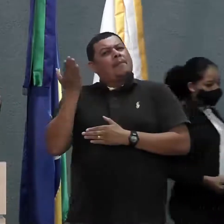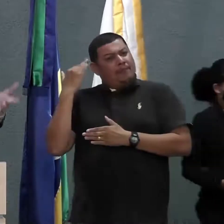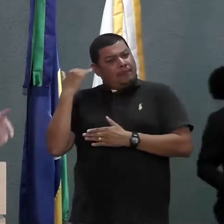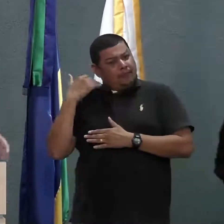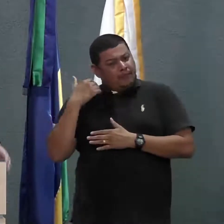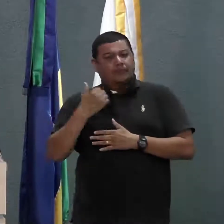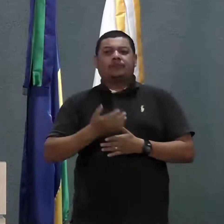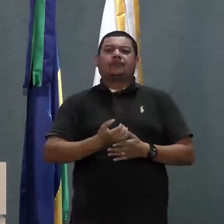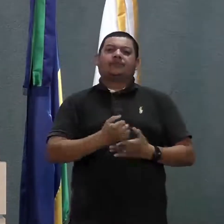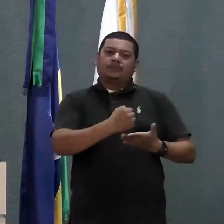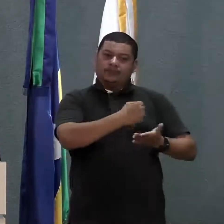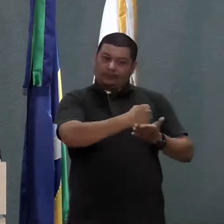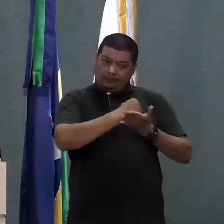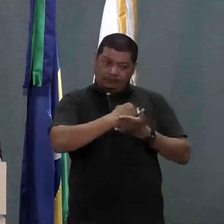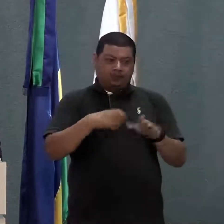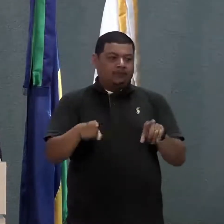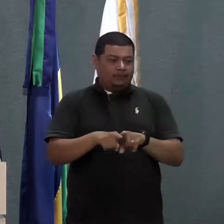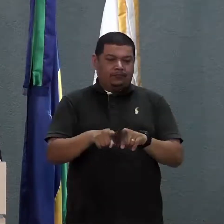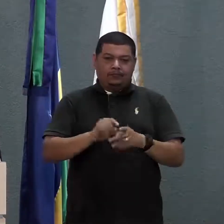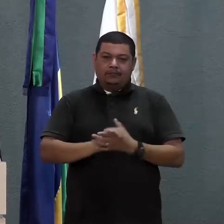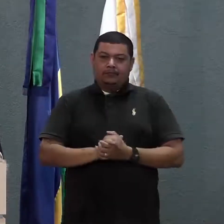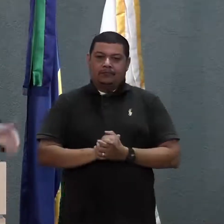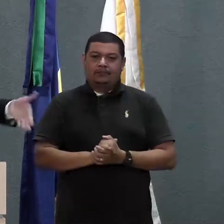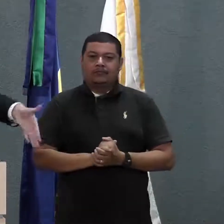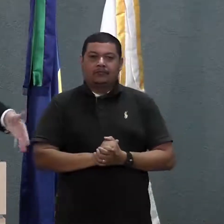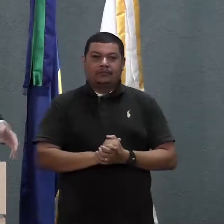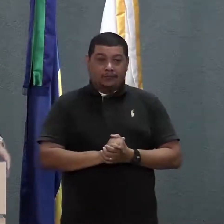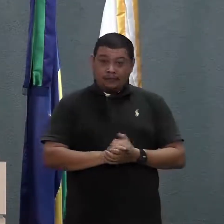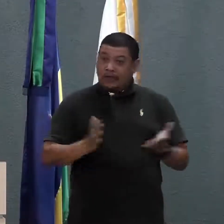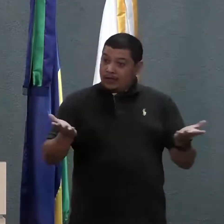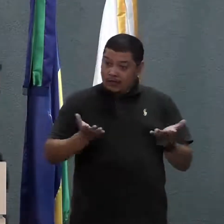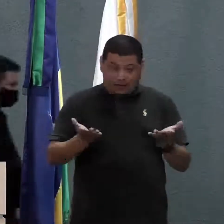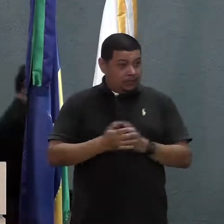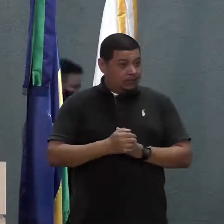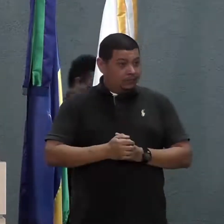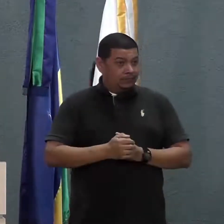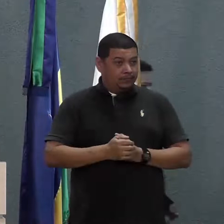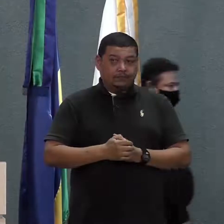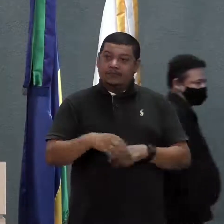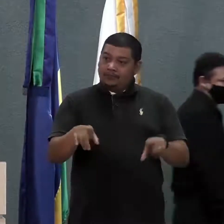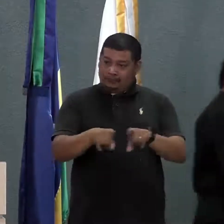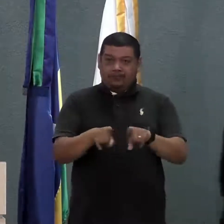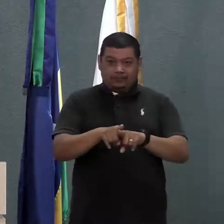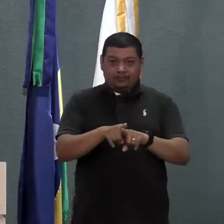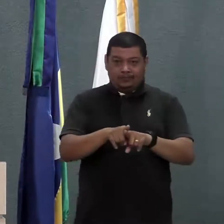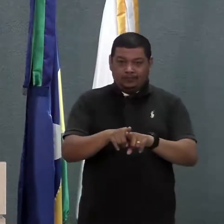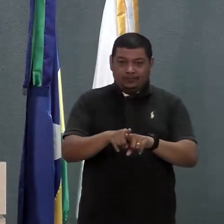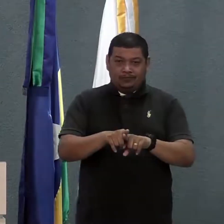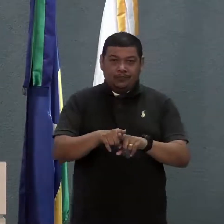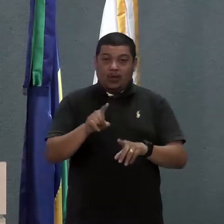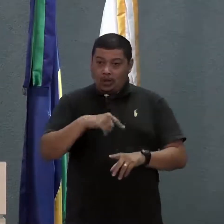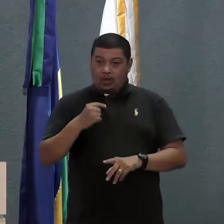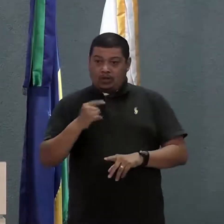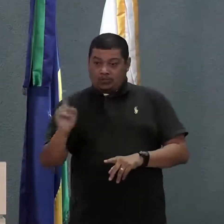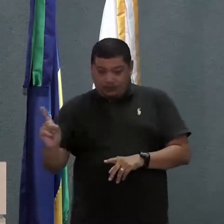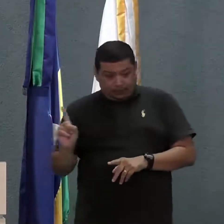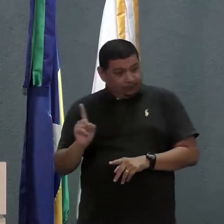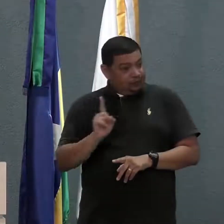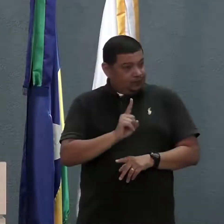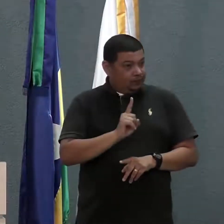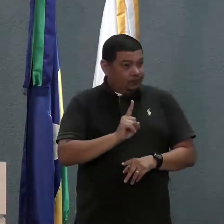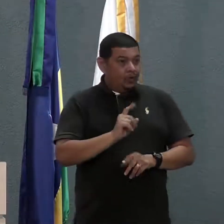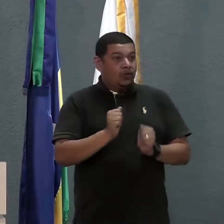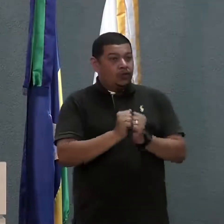apoiou, acreditou e autorizou a doação do terreno, e essa casa também acreditou quando nós estivemos aqui, inclusive com o